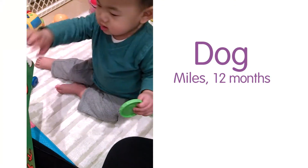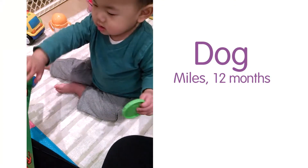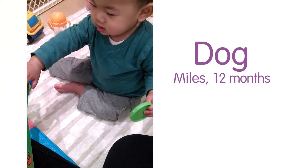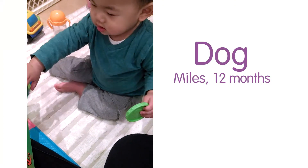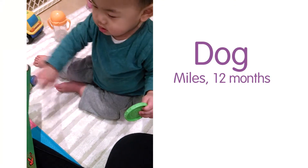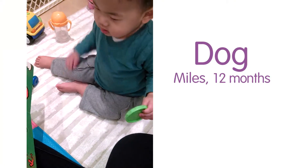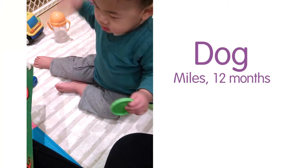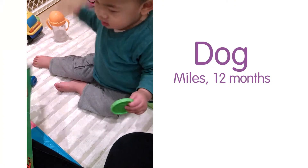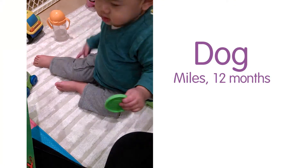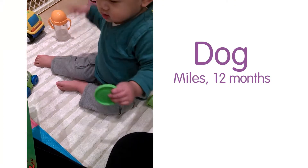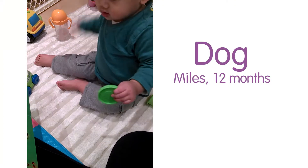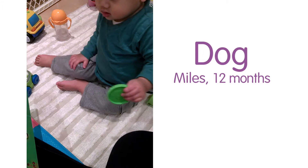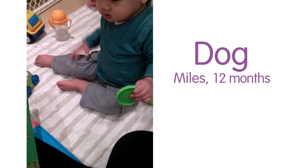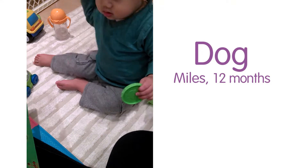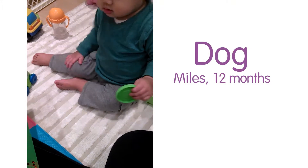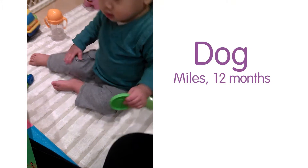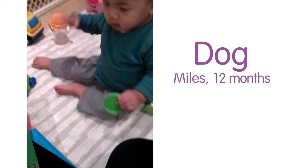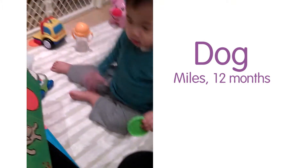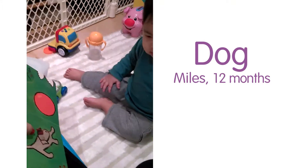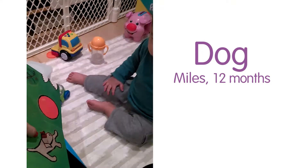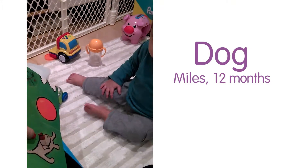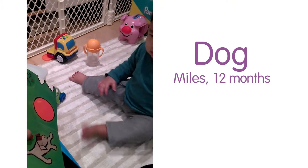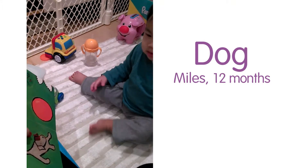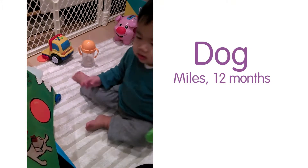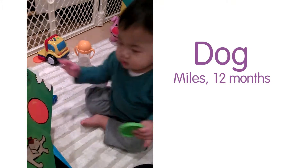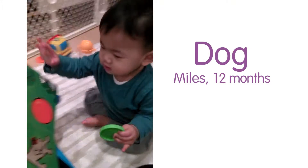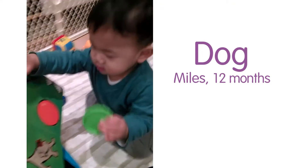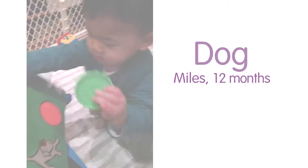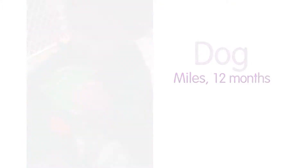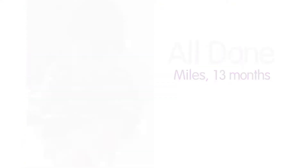的球，这是什么？狗狗，